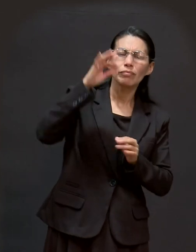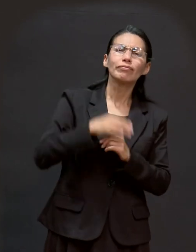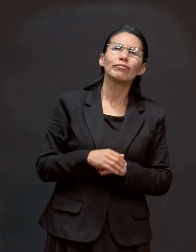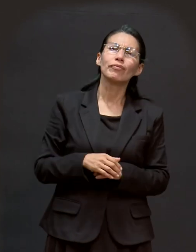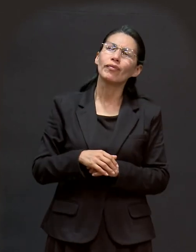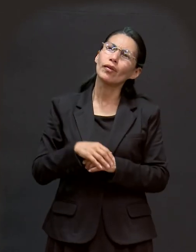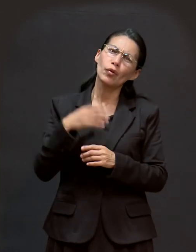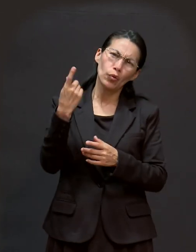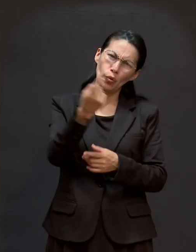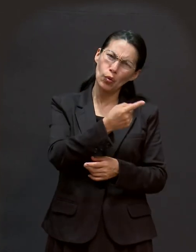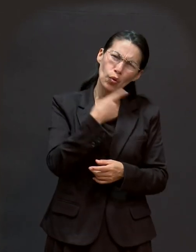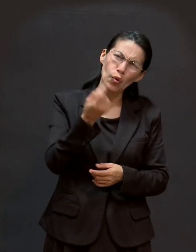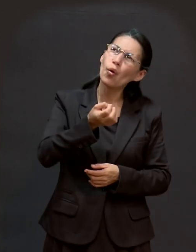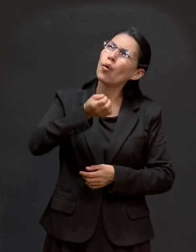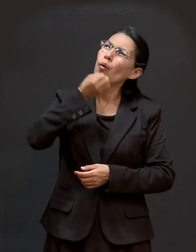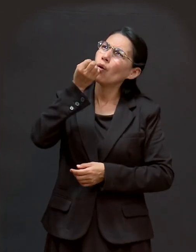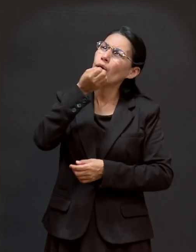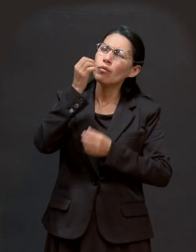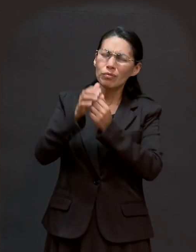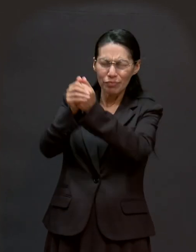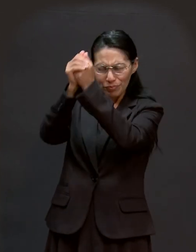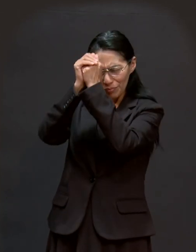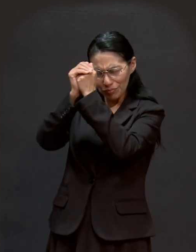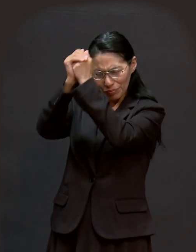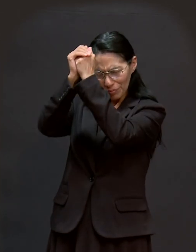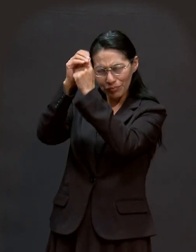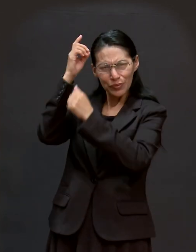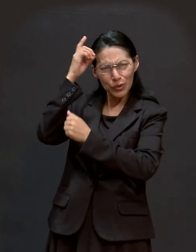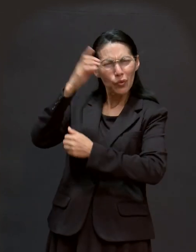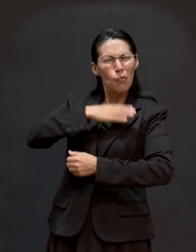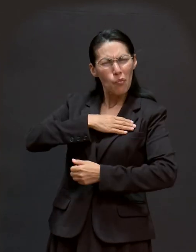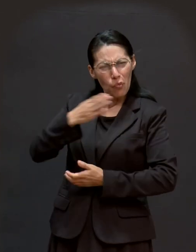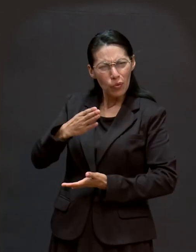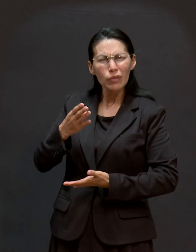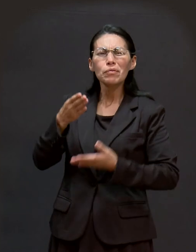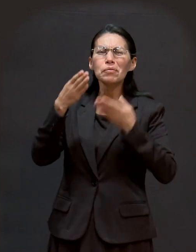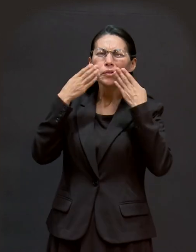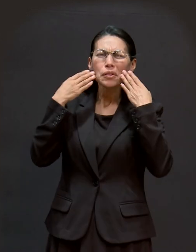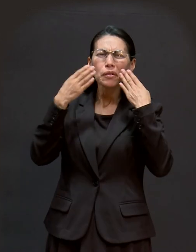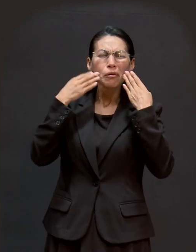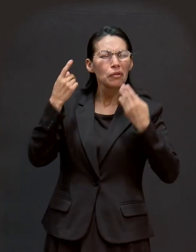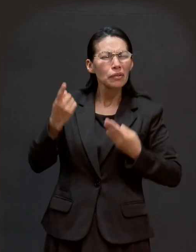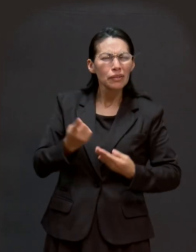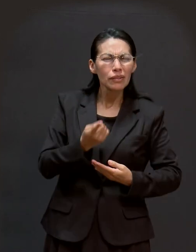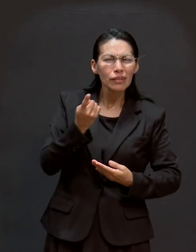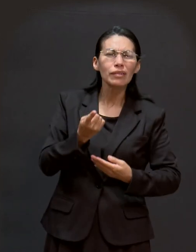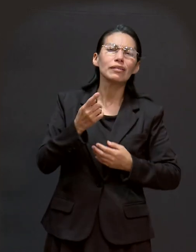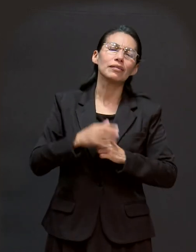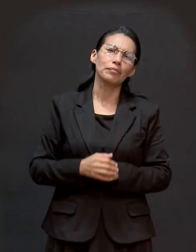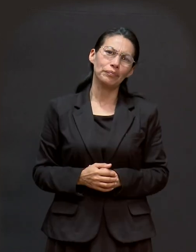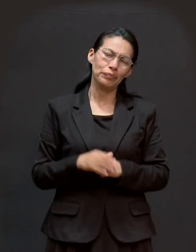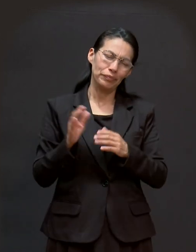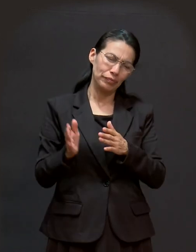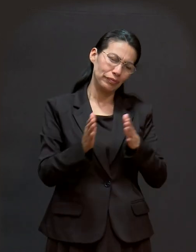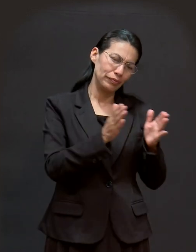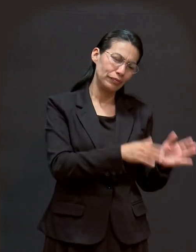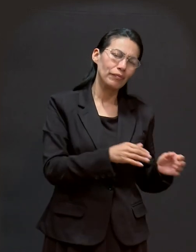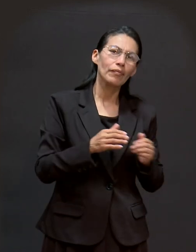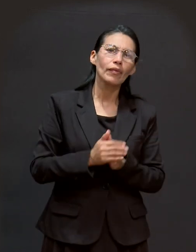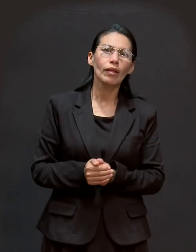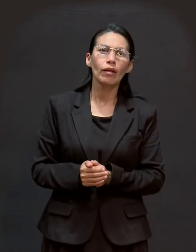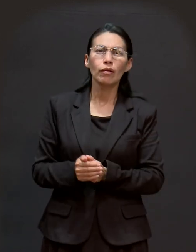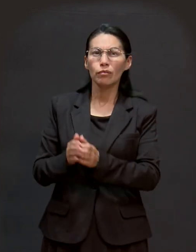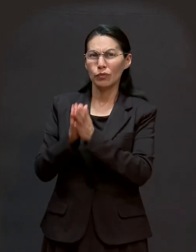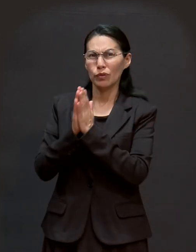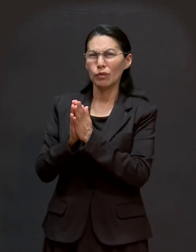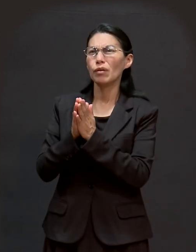nos vinimos a ti en adoración a dios porque él es bueno y para siempre su misericordia pido sus